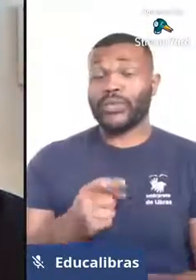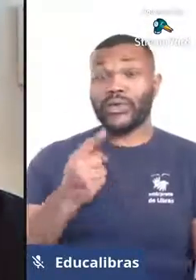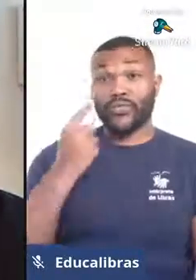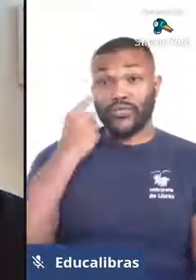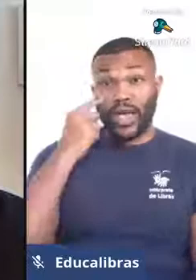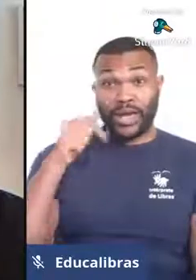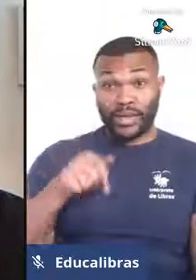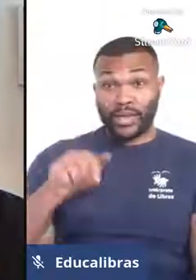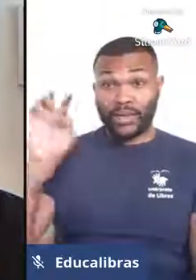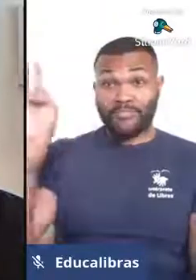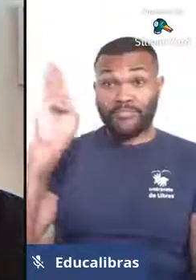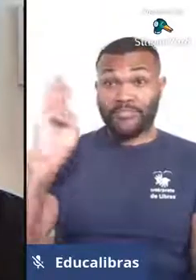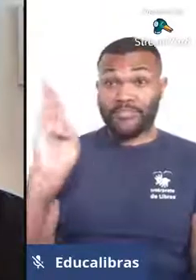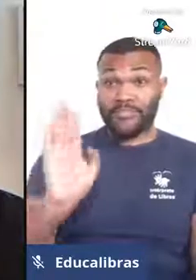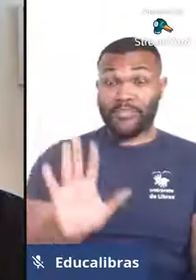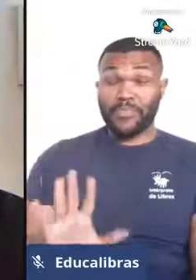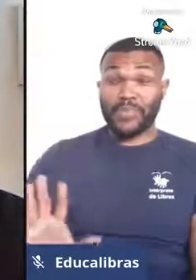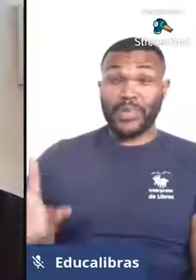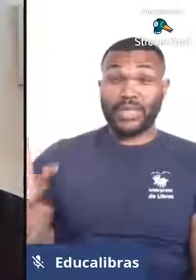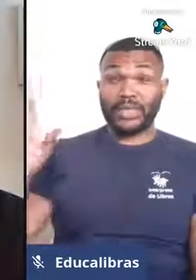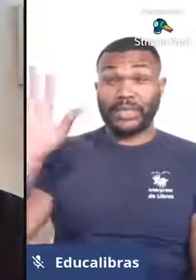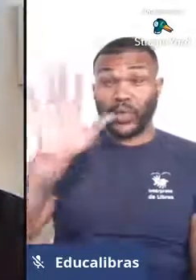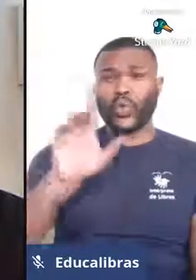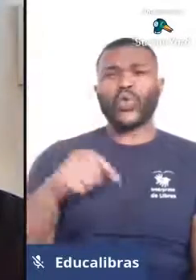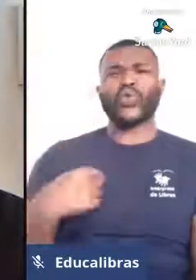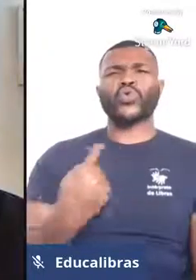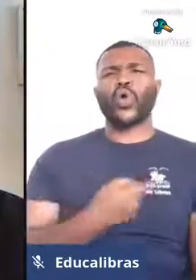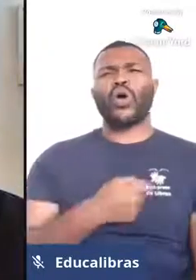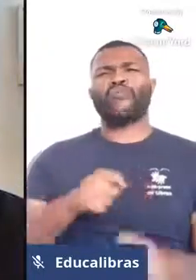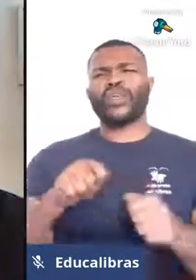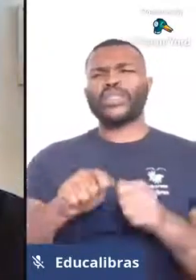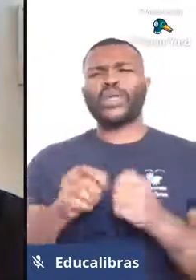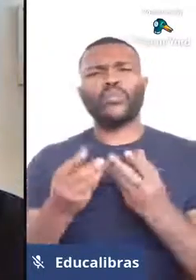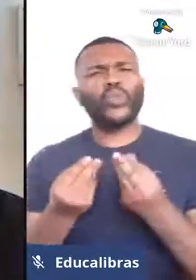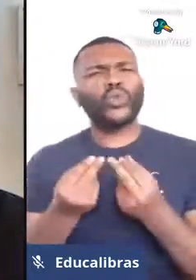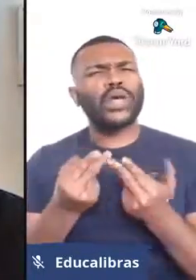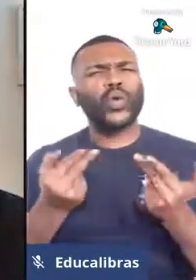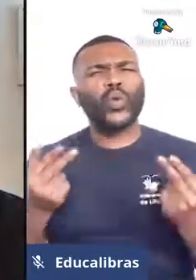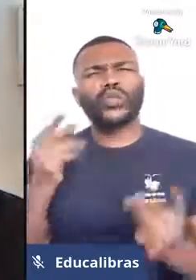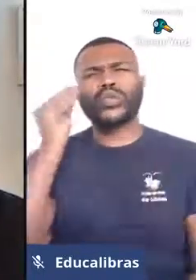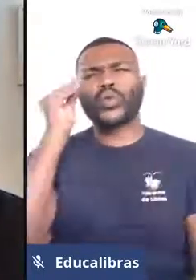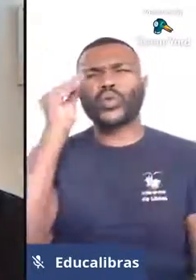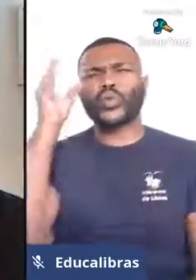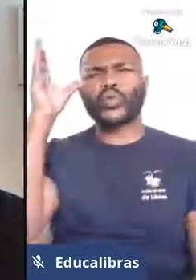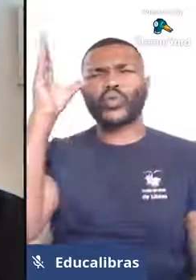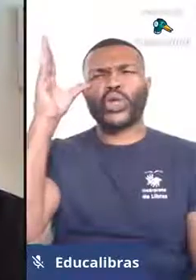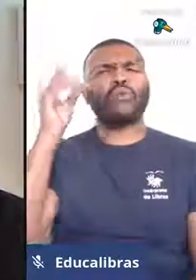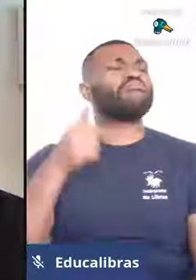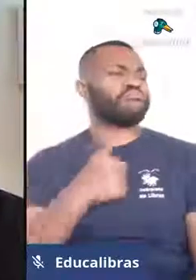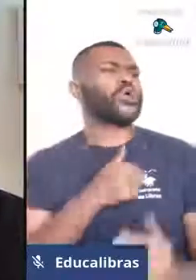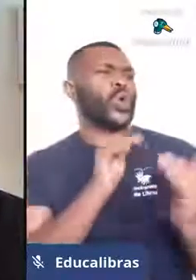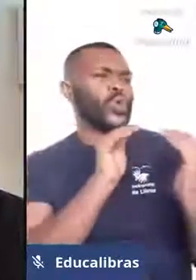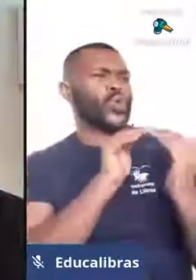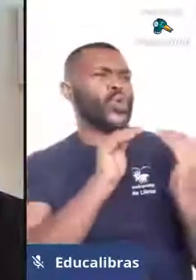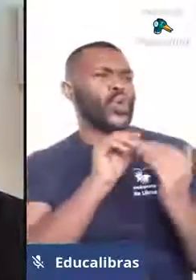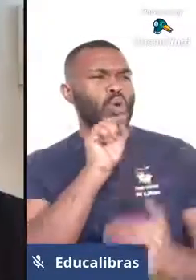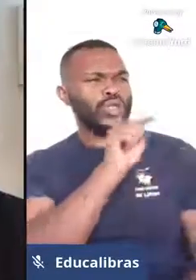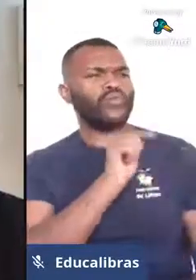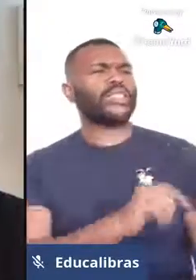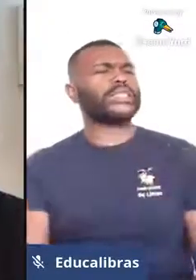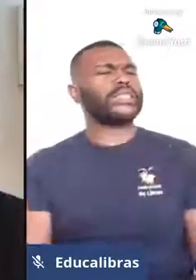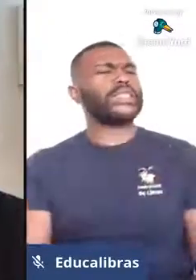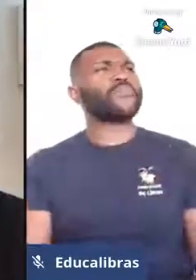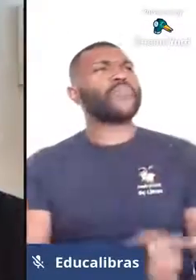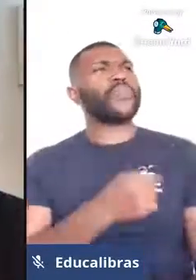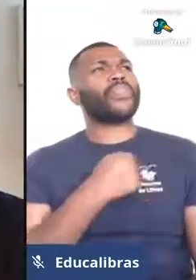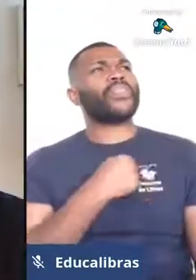Brasil nós estamos fazendo muita coisa na área cultural. Eu concordo com você. Eu acho que, como a gente